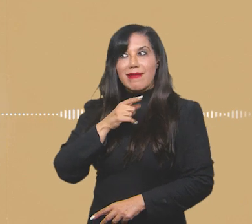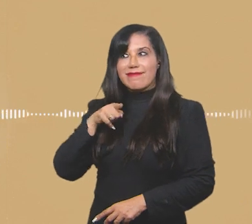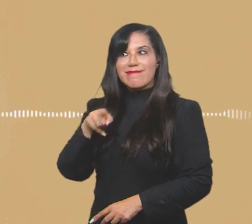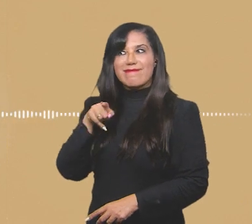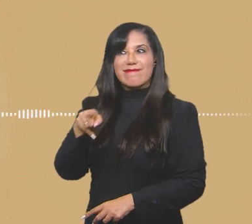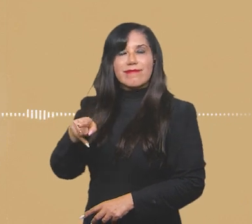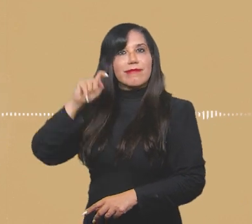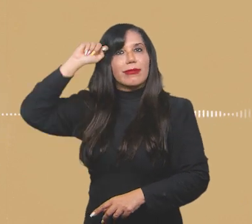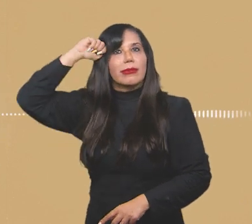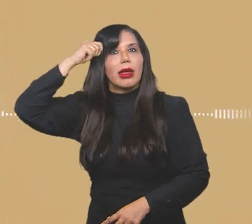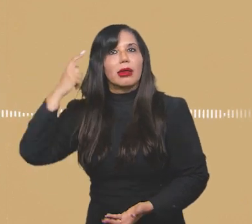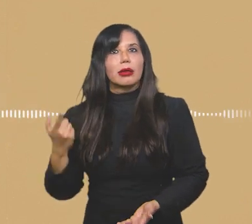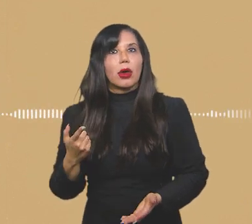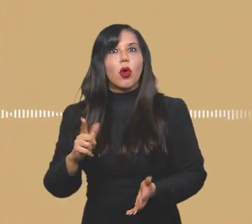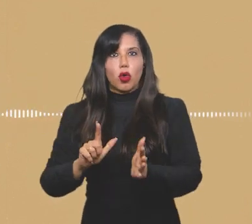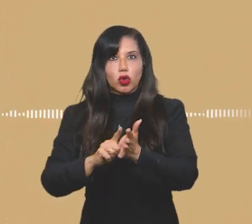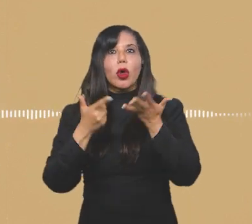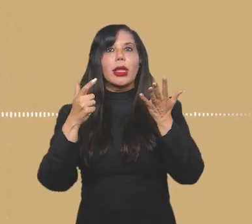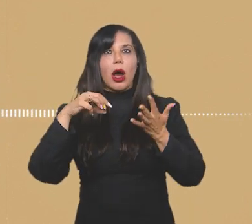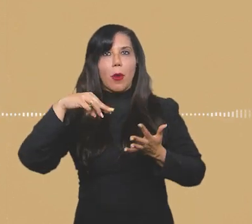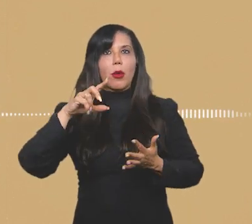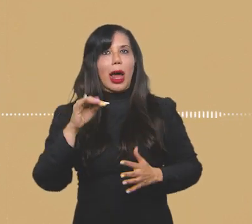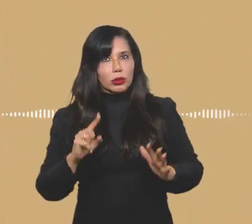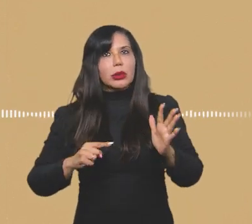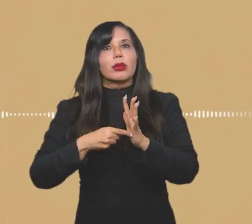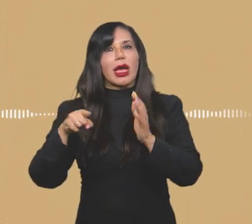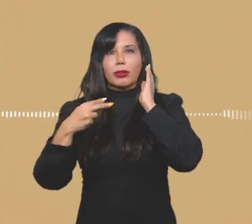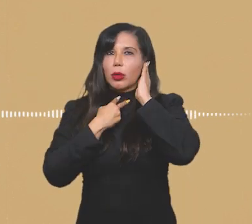por ser negro, caso que o jornal O Mulato denunciava.